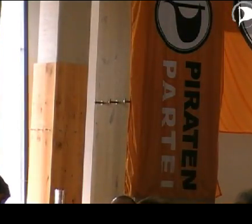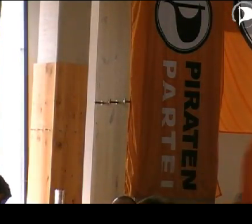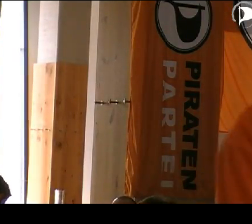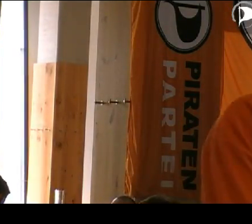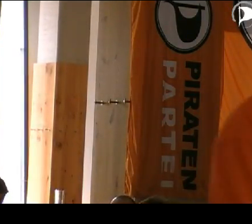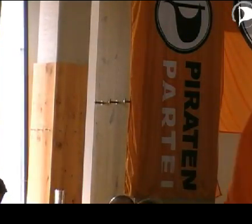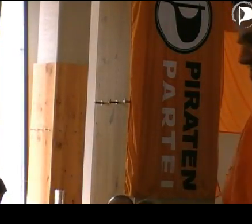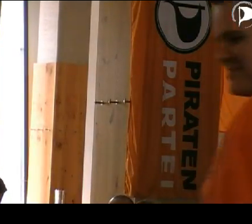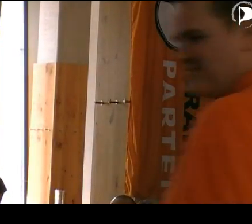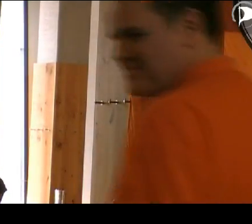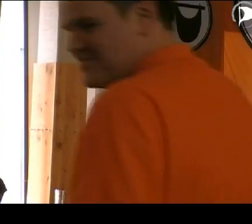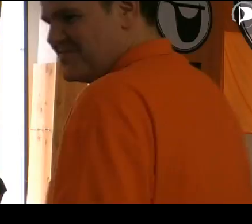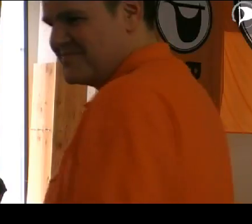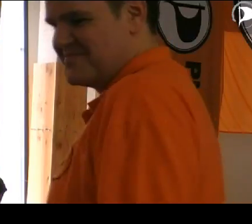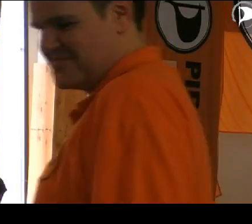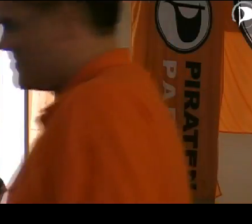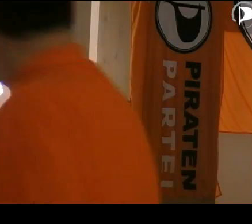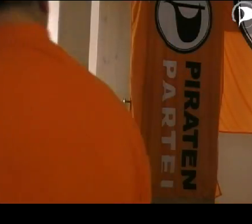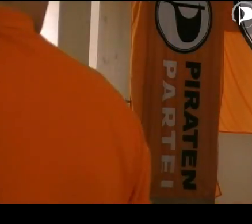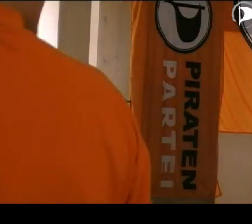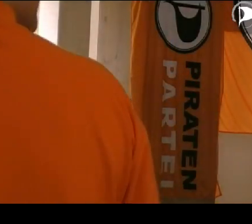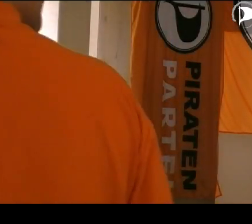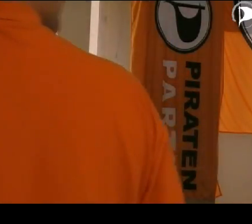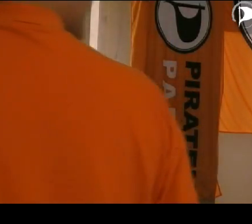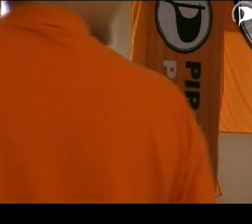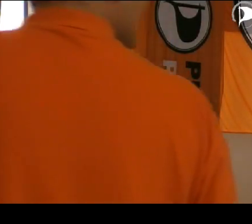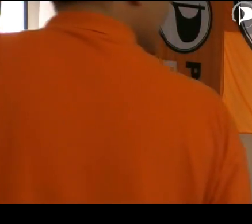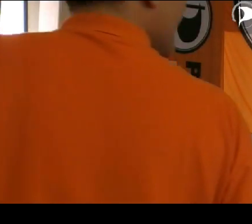nicht doch ein